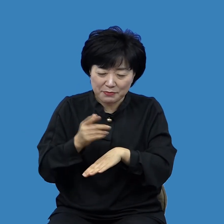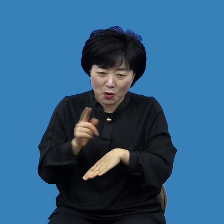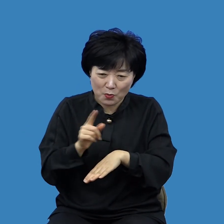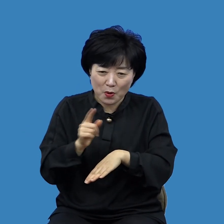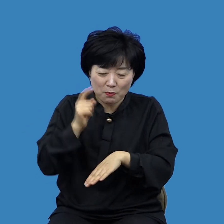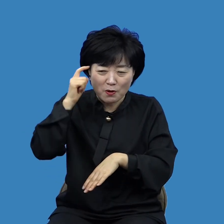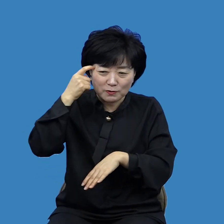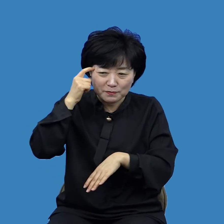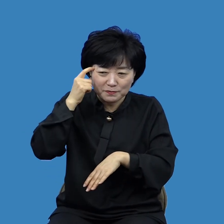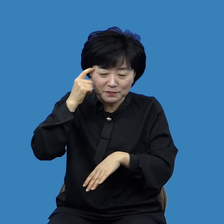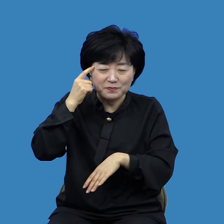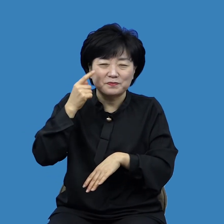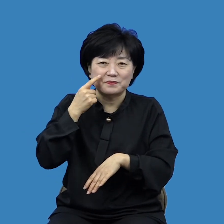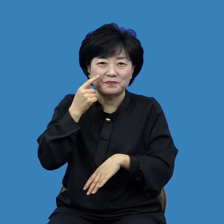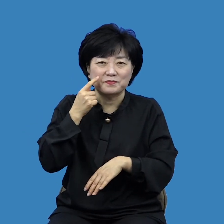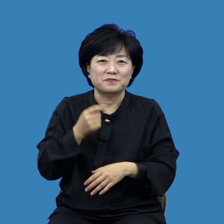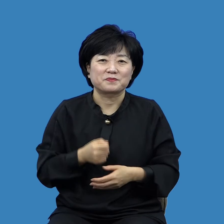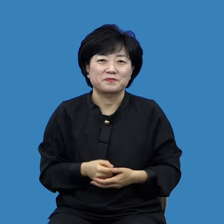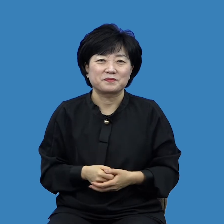거예요.